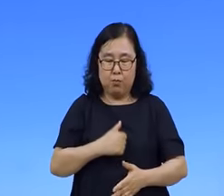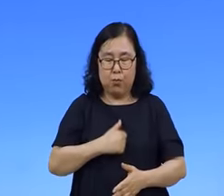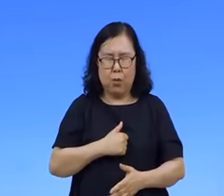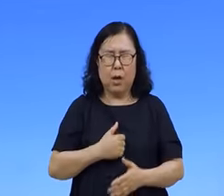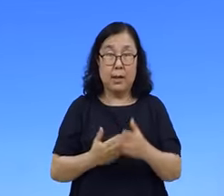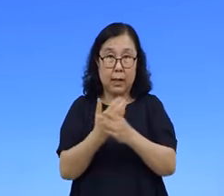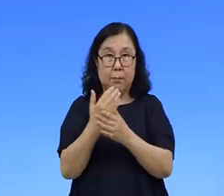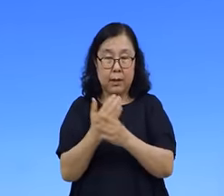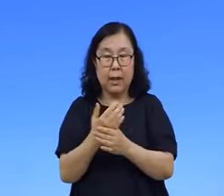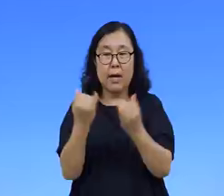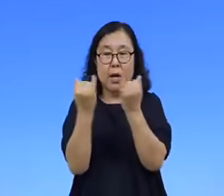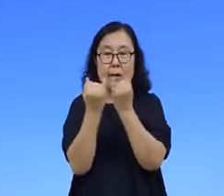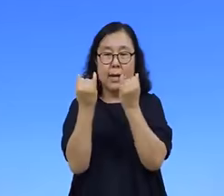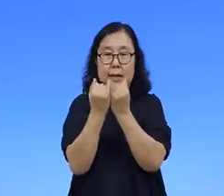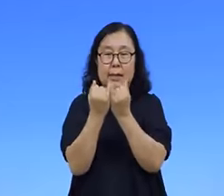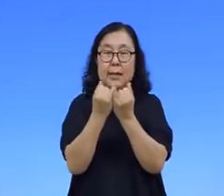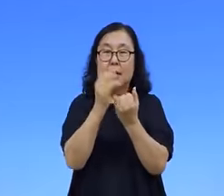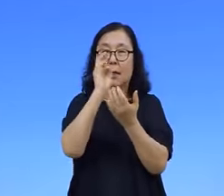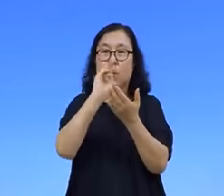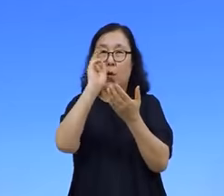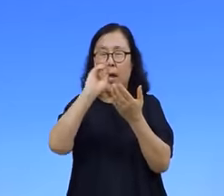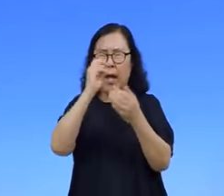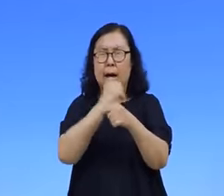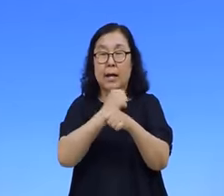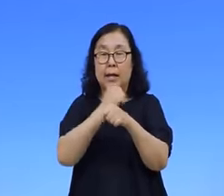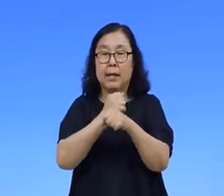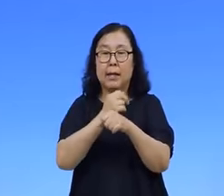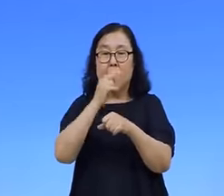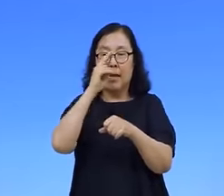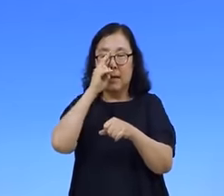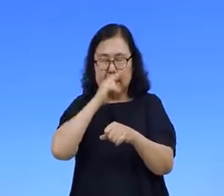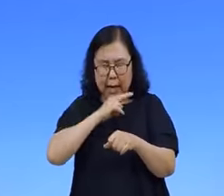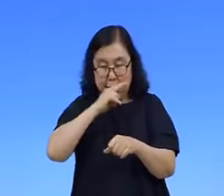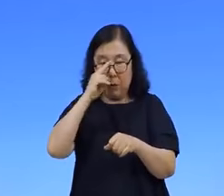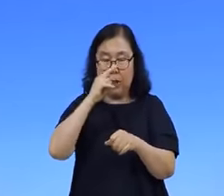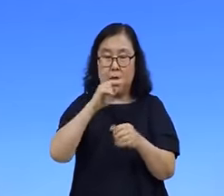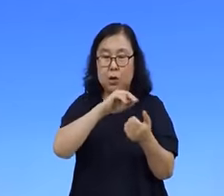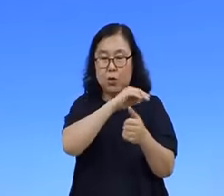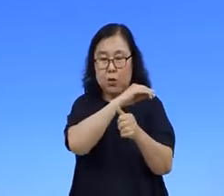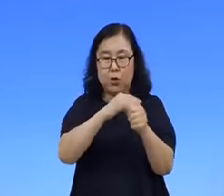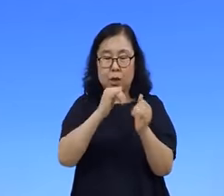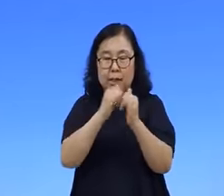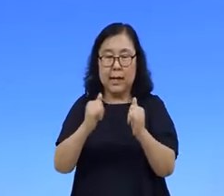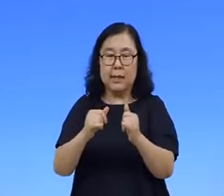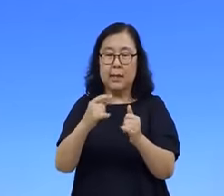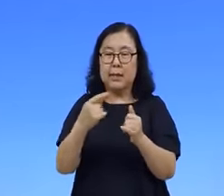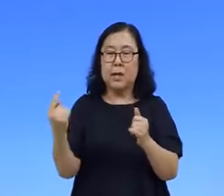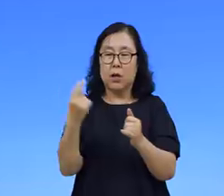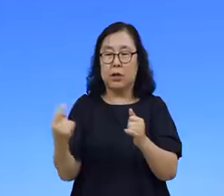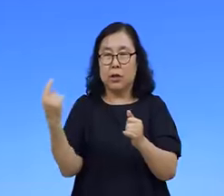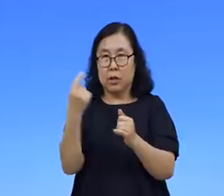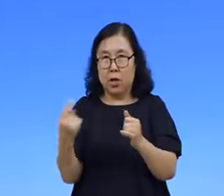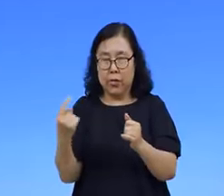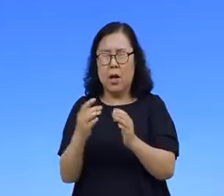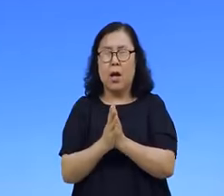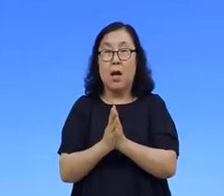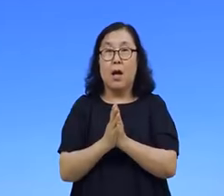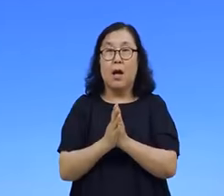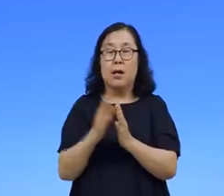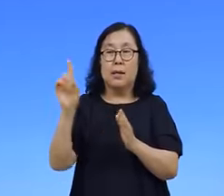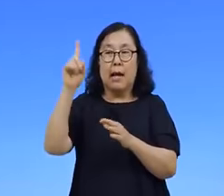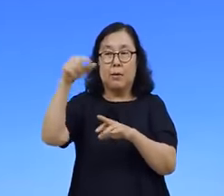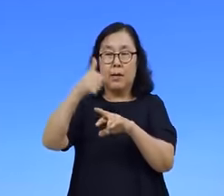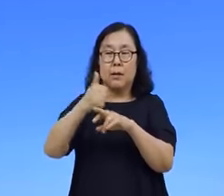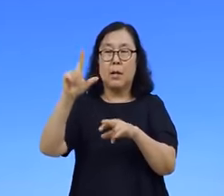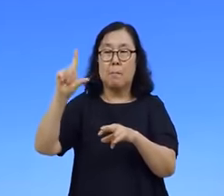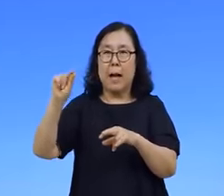18장 7절 8절입니다. 여인들이 뛰놀며 노래하여 이르되 사울이 죽인 자는 천천히요 다윗은 만만히로 단지라.